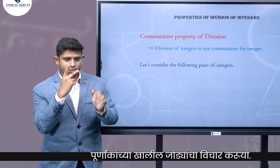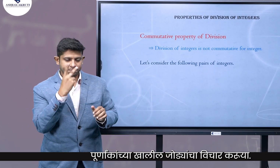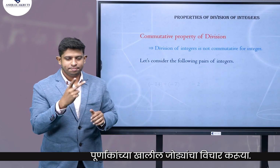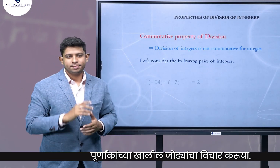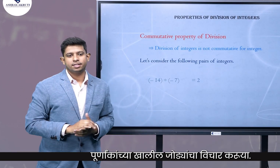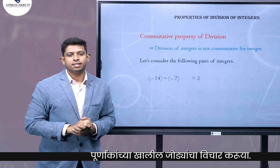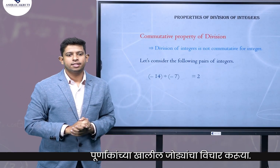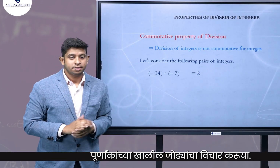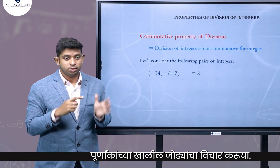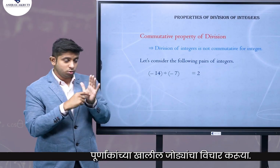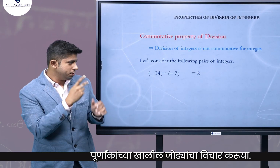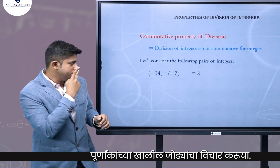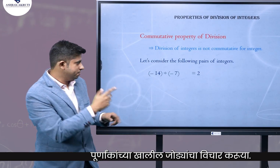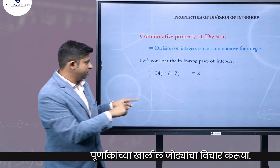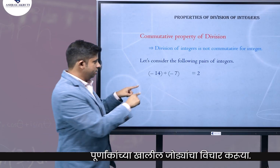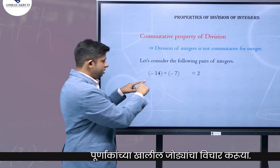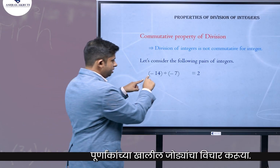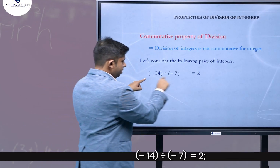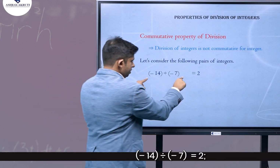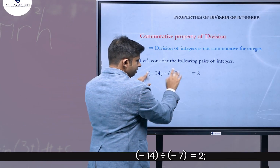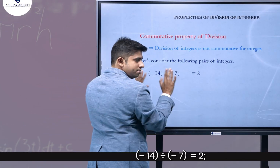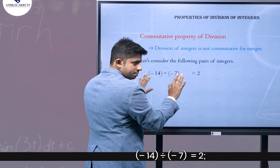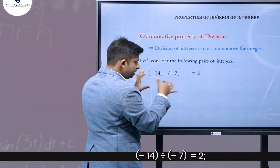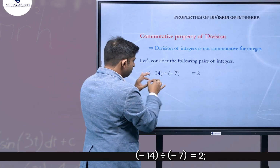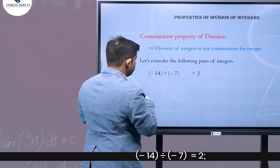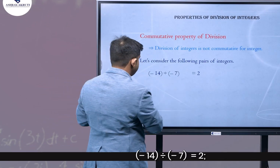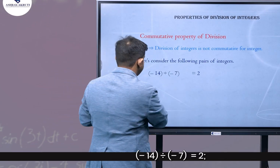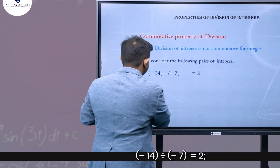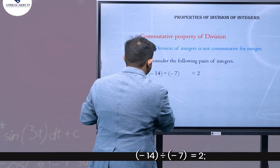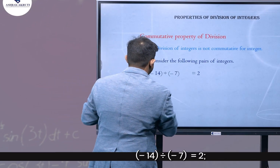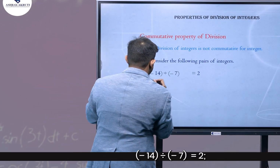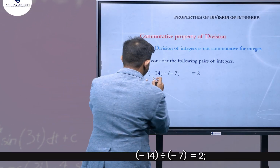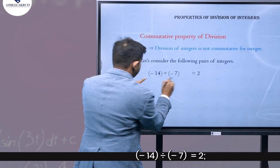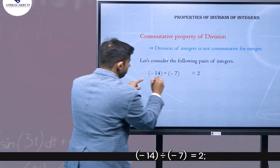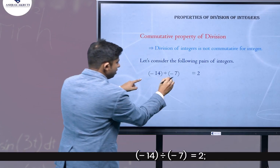जोड्यांचा विचार करूया. -14 डिवाइड बाय -7 इक्वल्स टू 2.